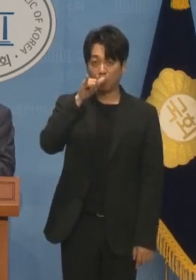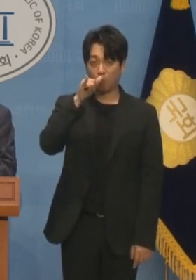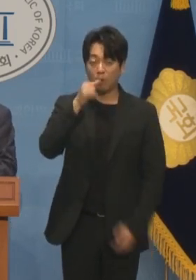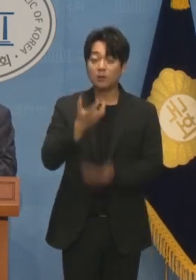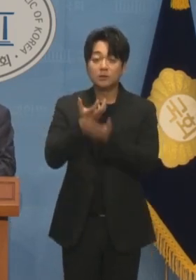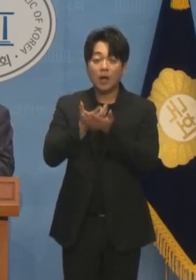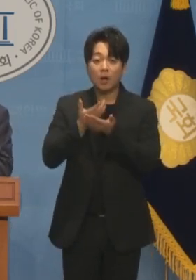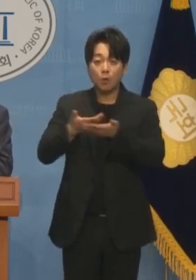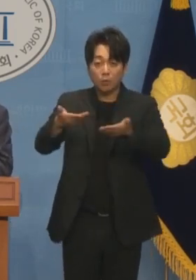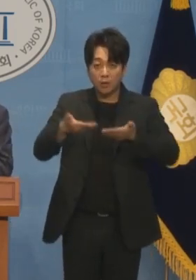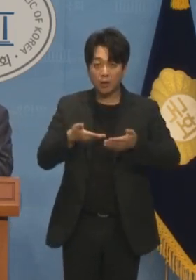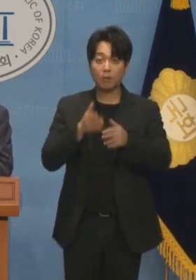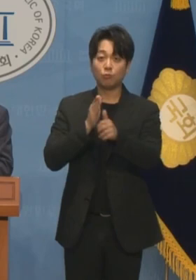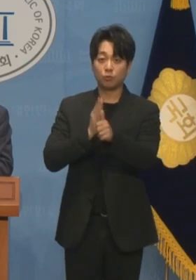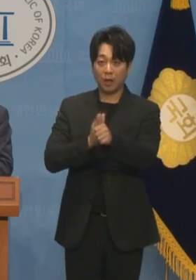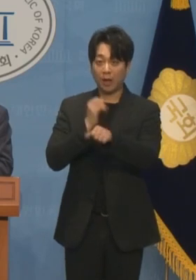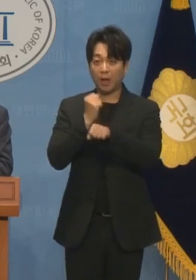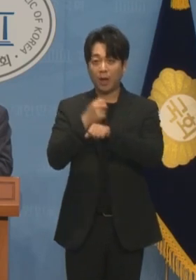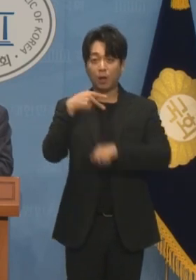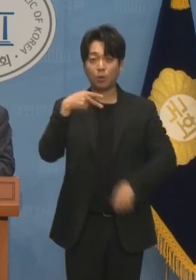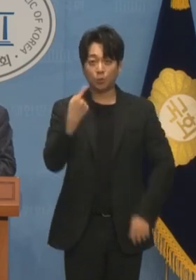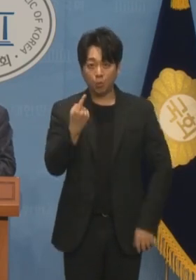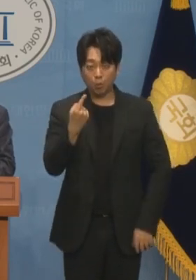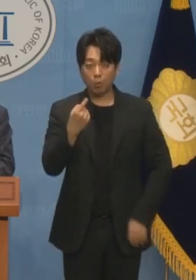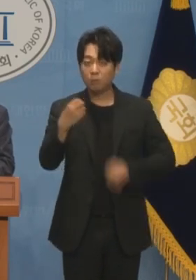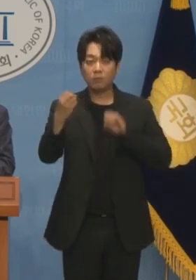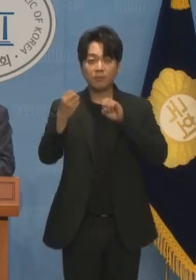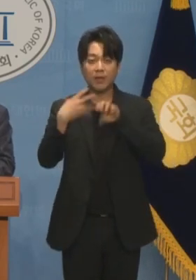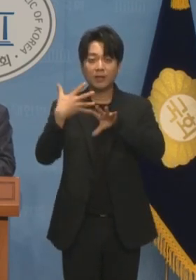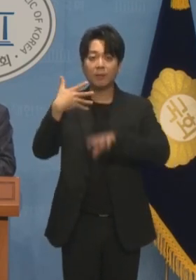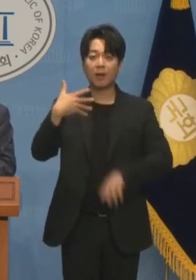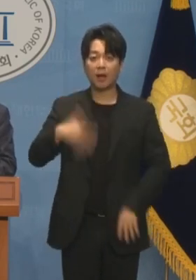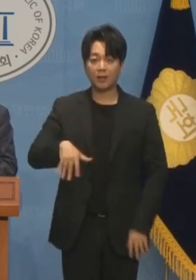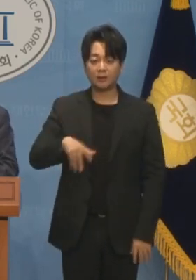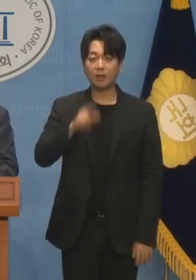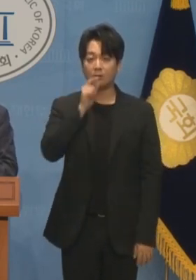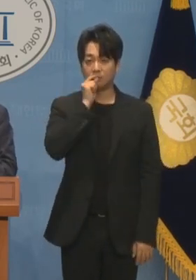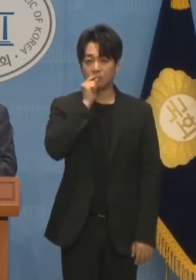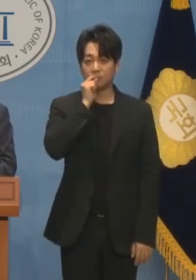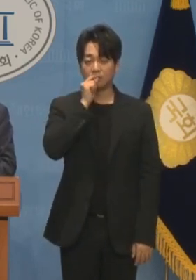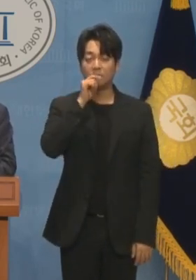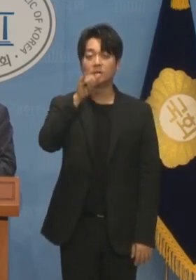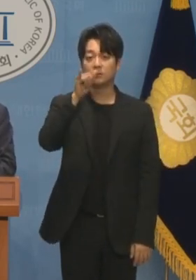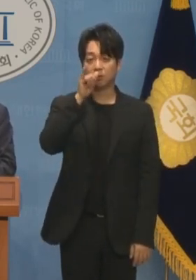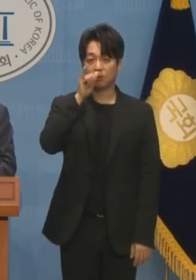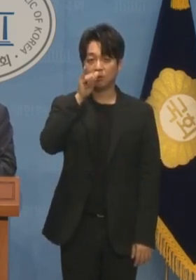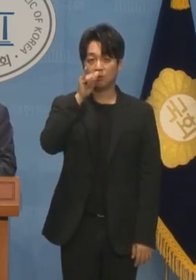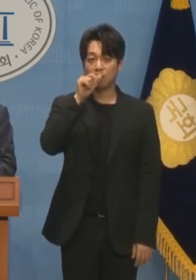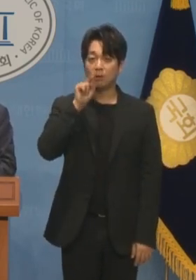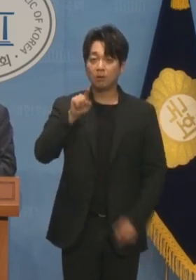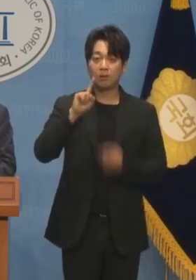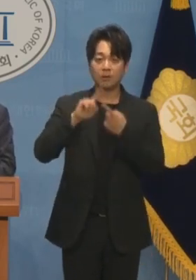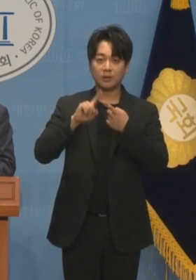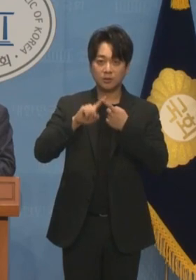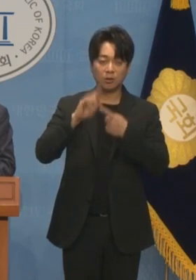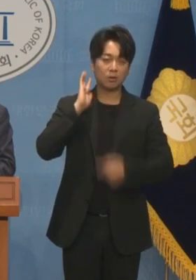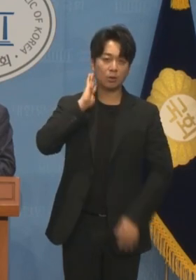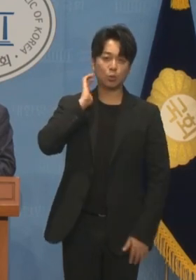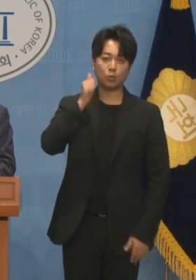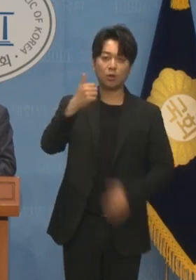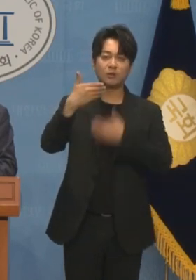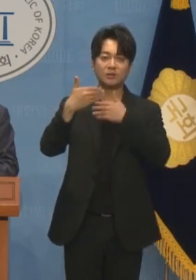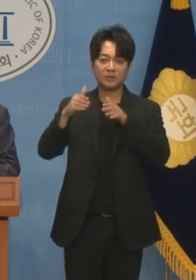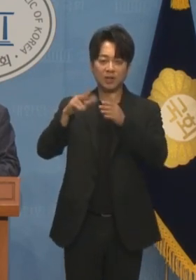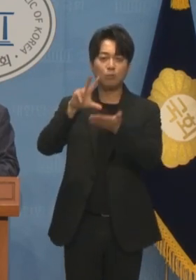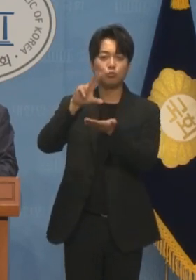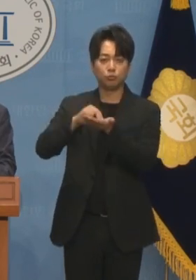요청에도 침묵으로 일관한다면 그 자체만으로도 대통령실은 큰 문제가